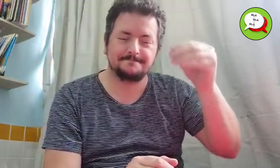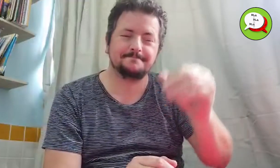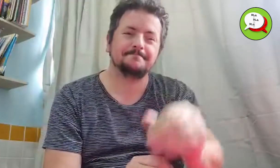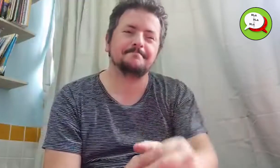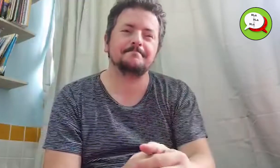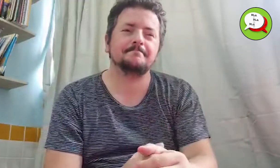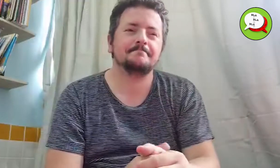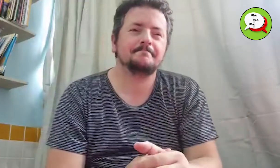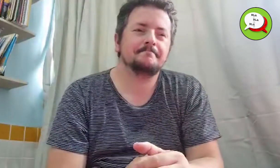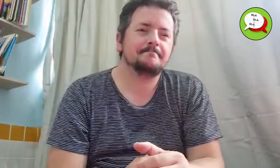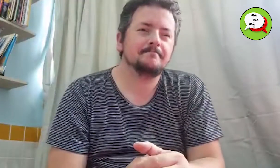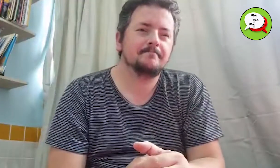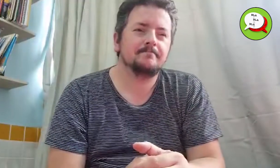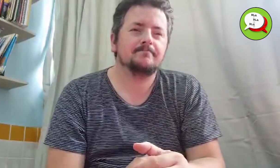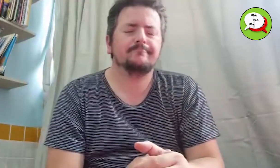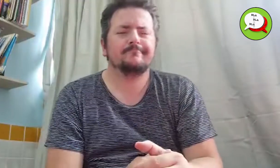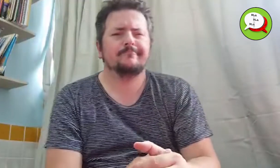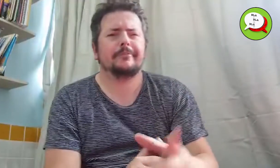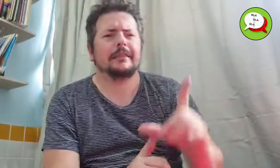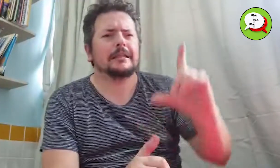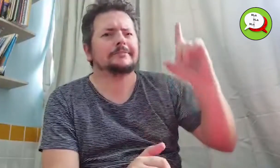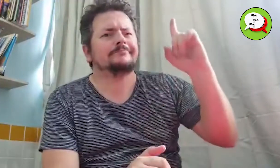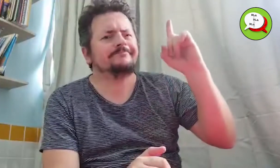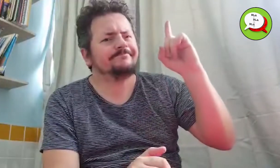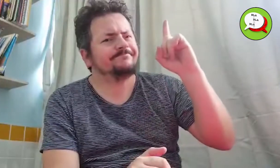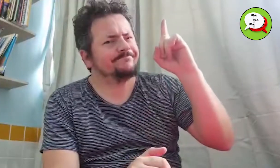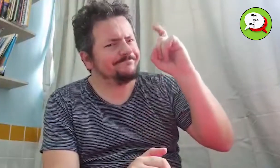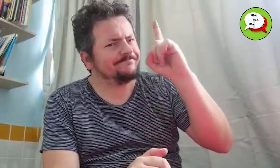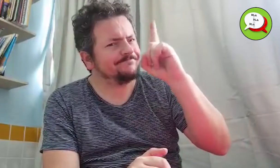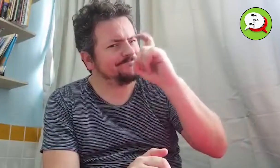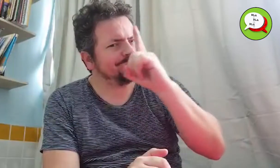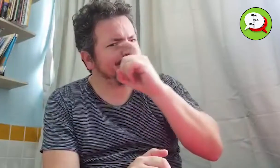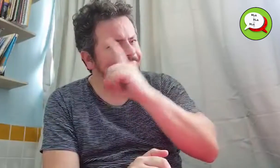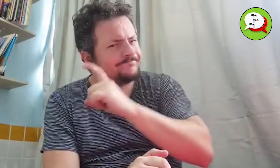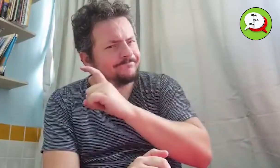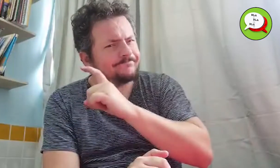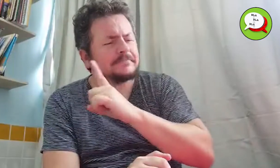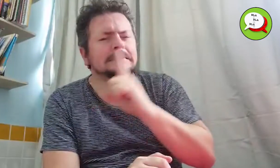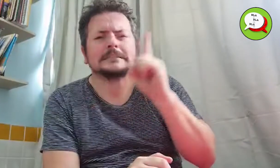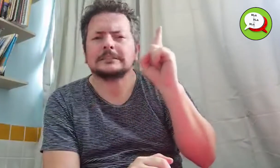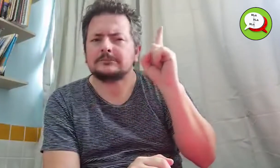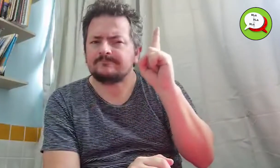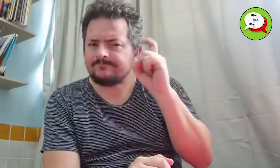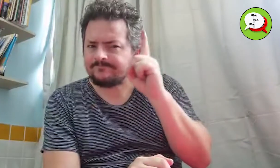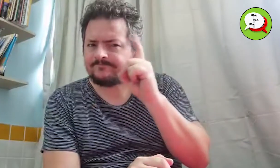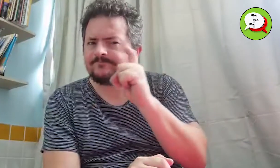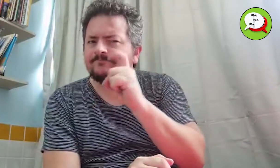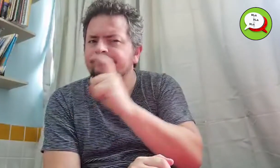fechada, eu faço um movimento circular do lado da bochecha. Ainda o sinal de